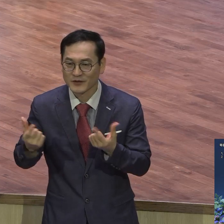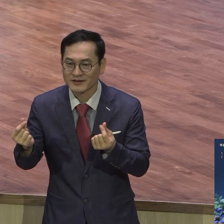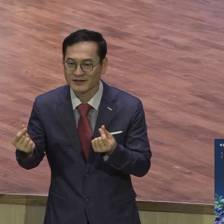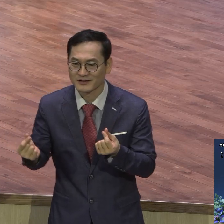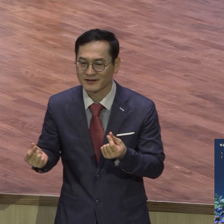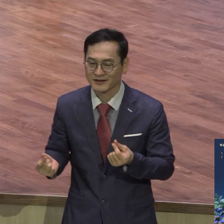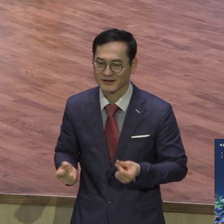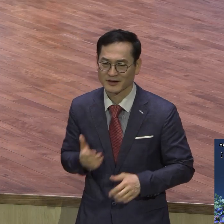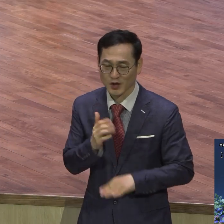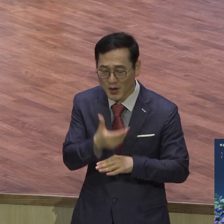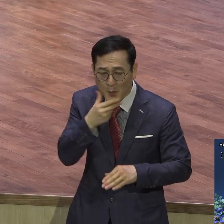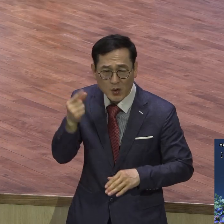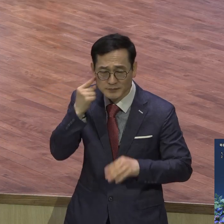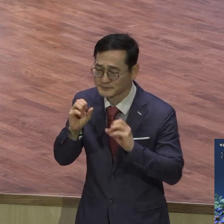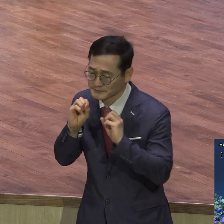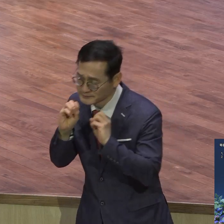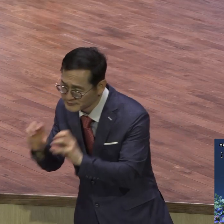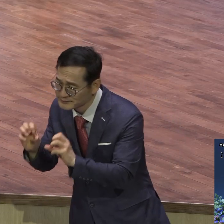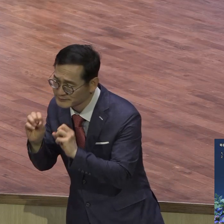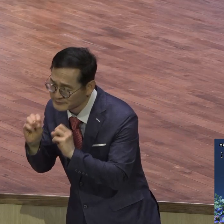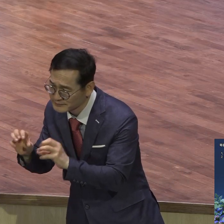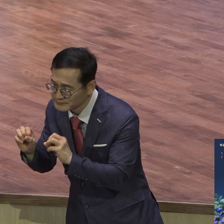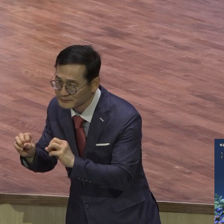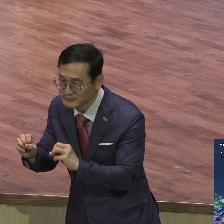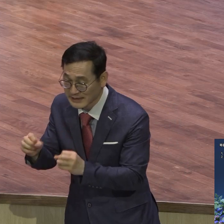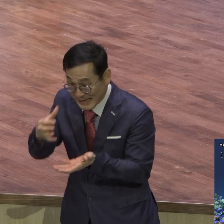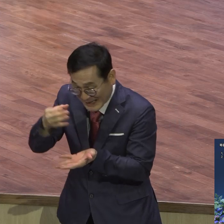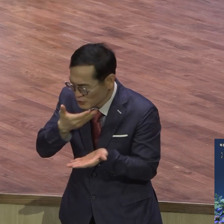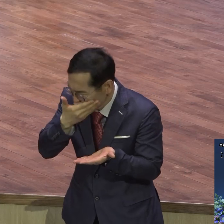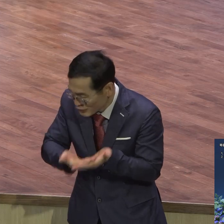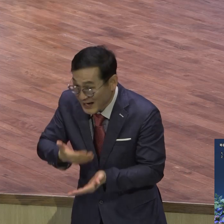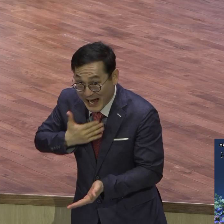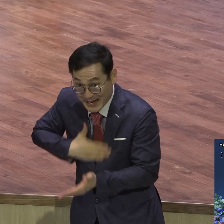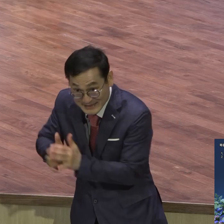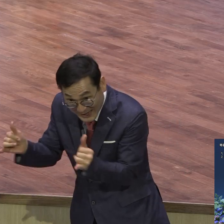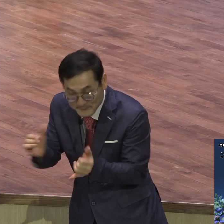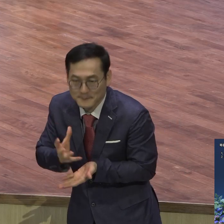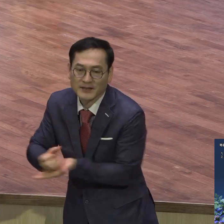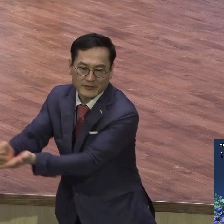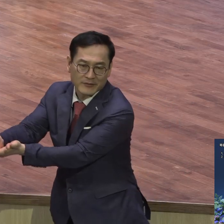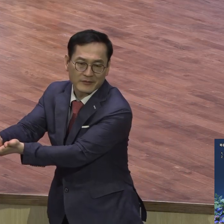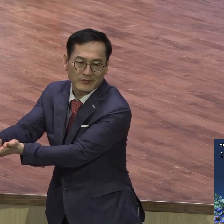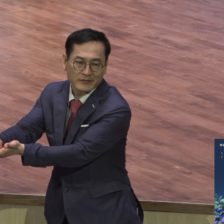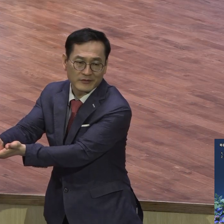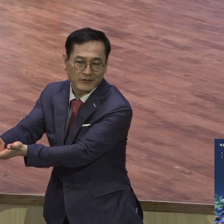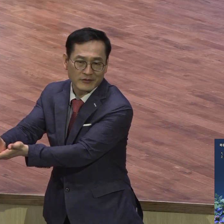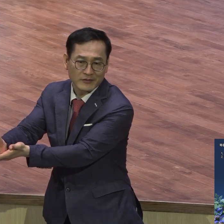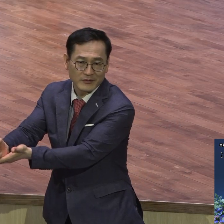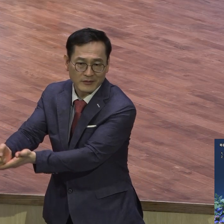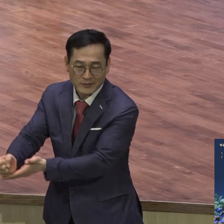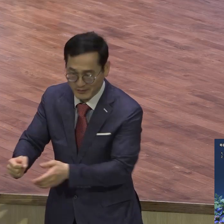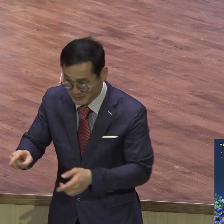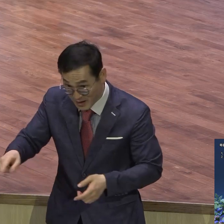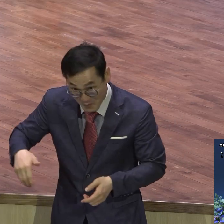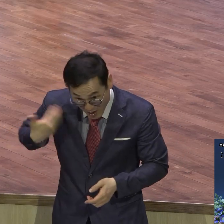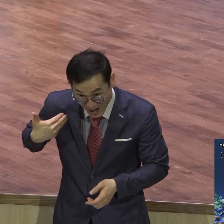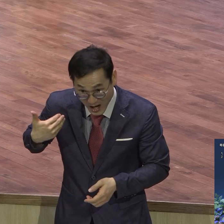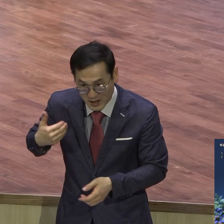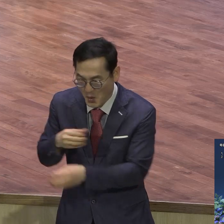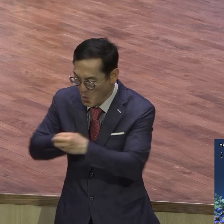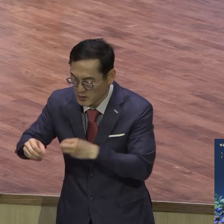그 가치를 아는 자만이 소유할 수 있어요. 여러분이 소유하고 있는 이 복음은 세상의 어떤